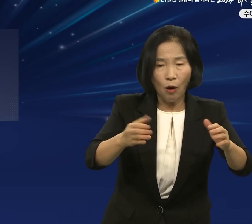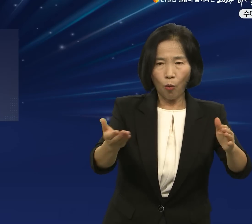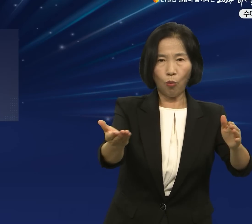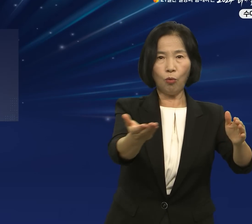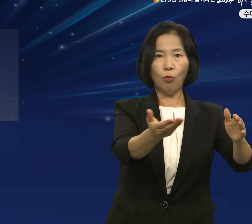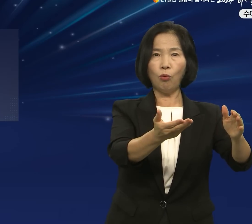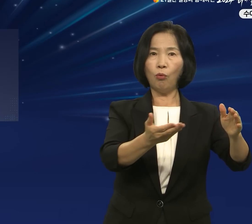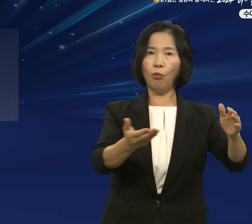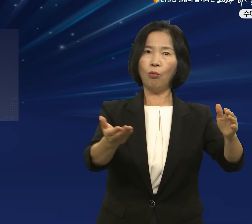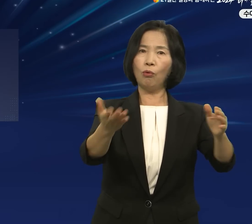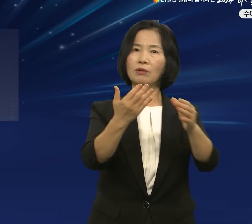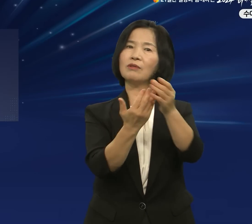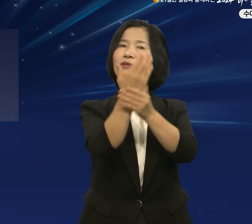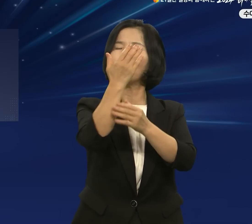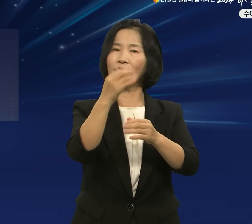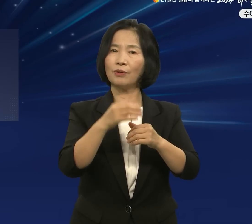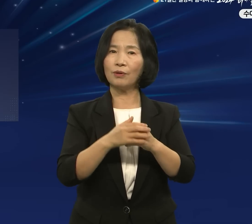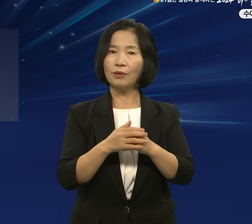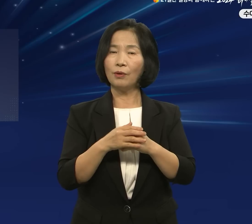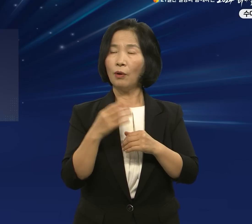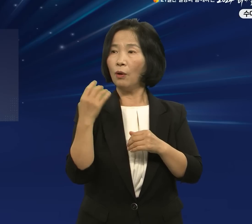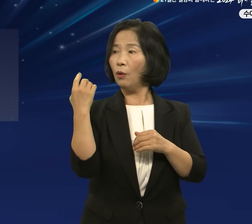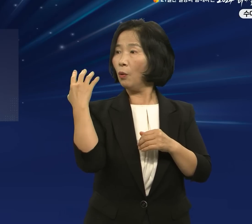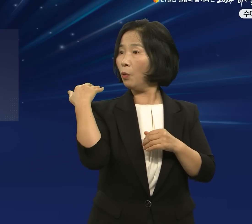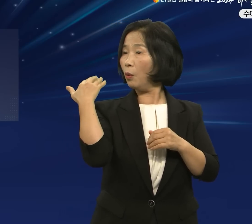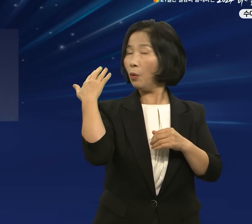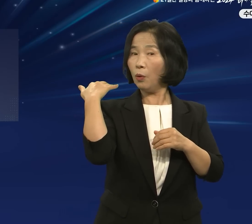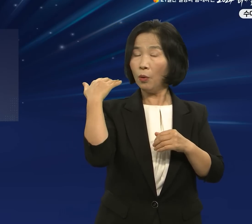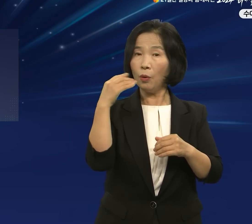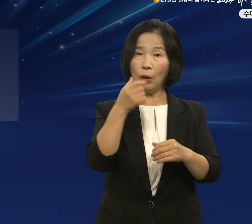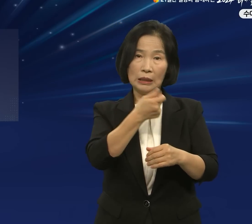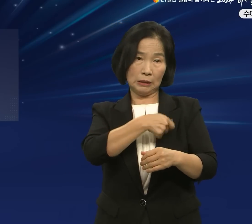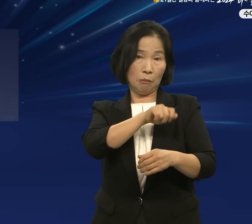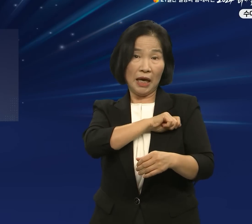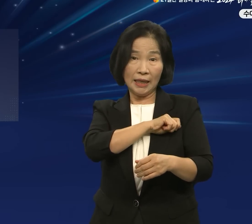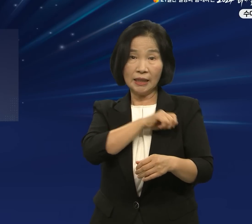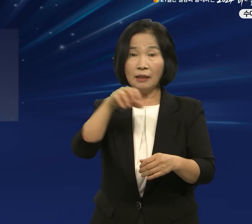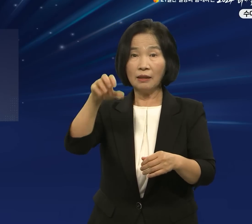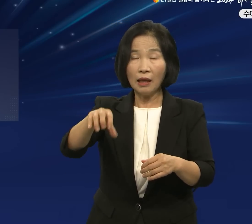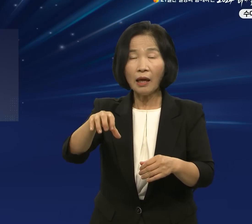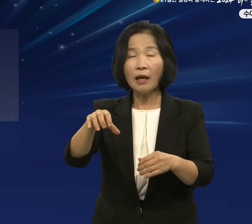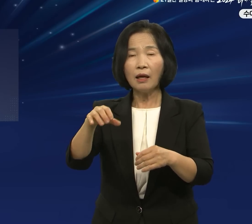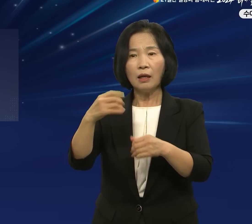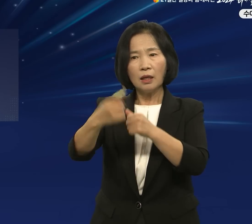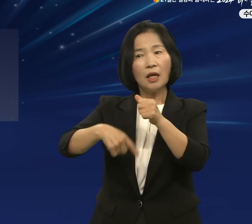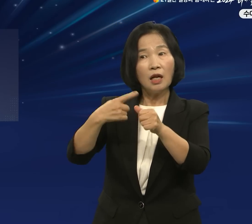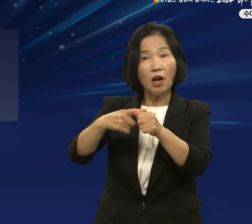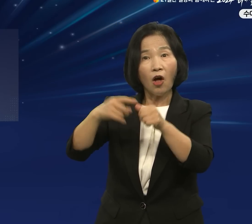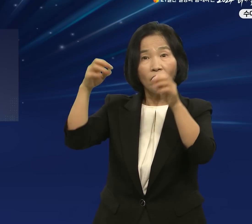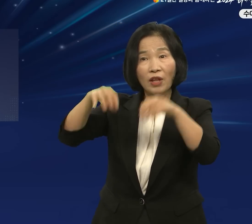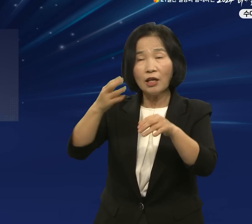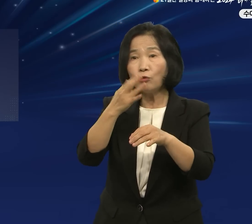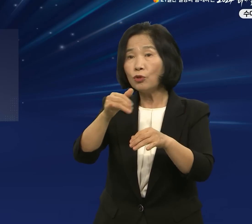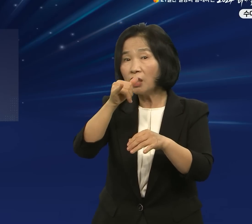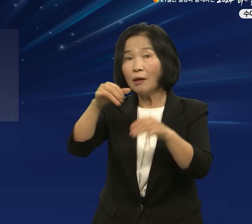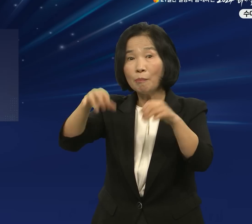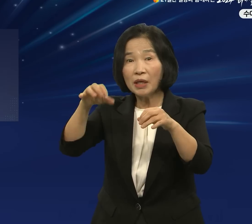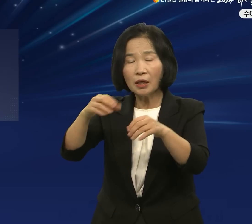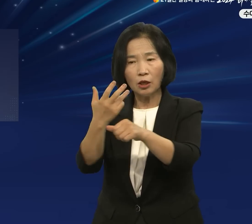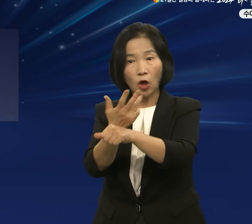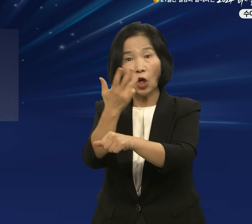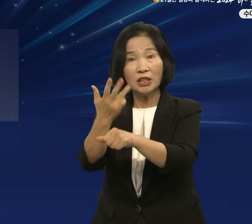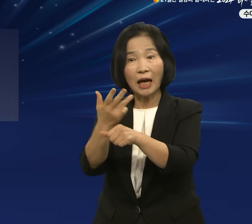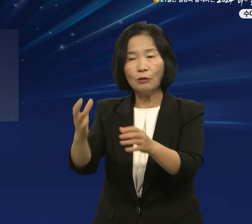생겼습니다. 4일 전에는 스페인에 1년치비가 단 8시간 만에 내려가지고